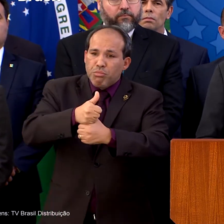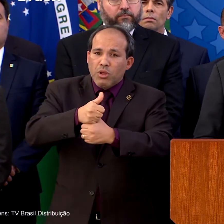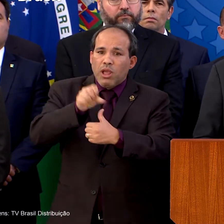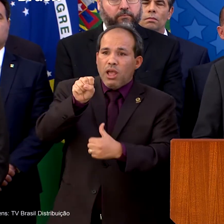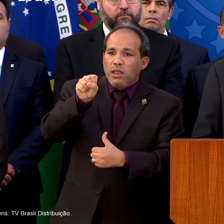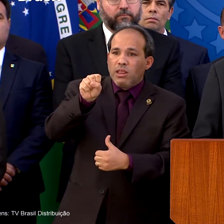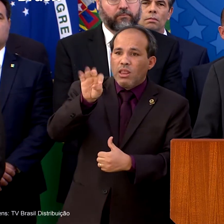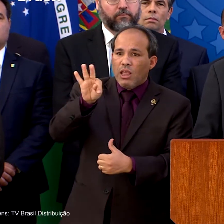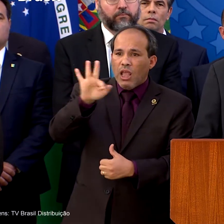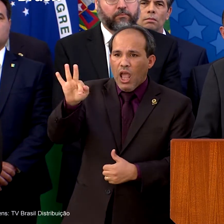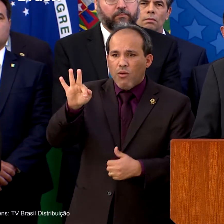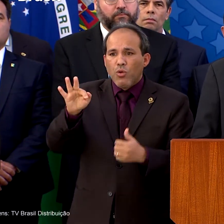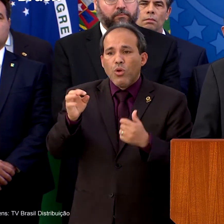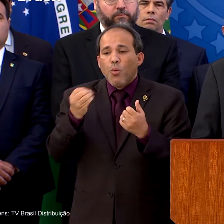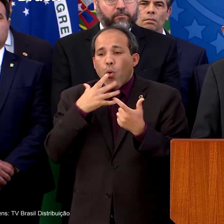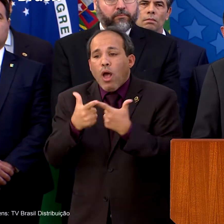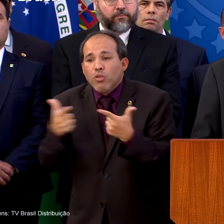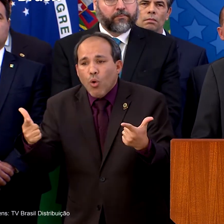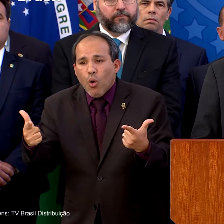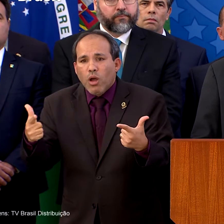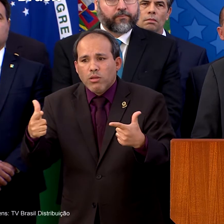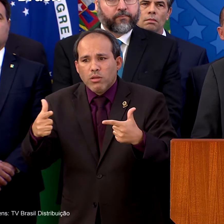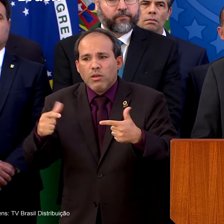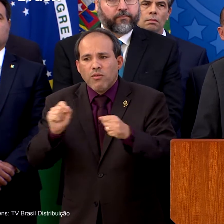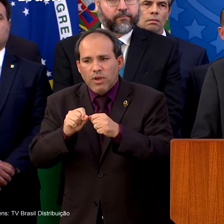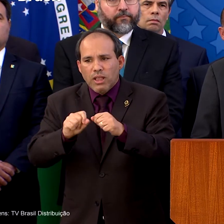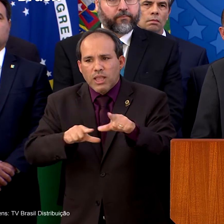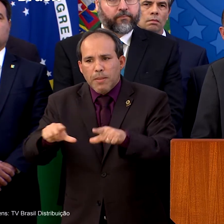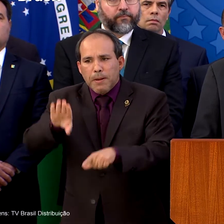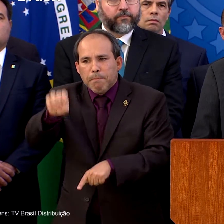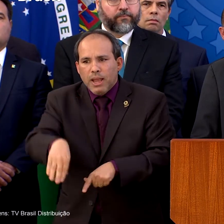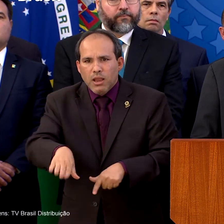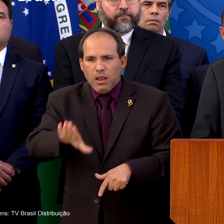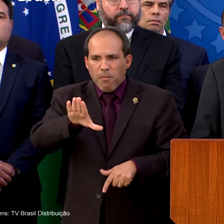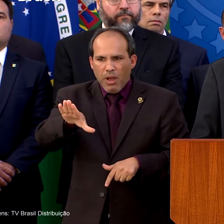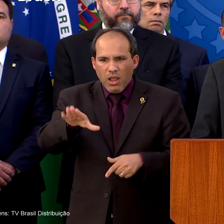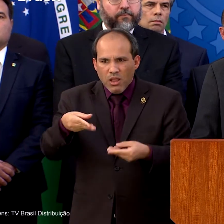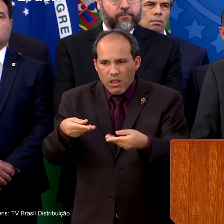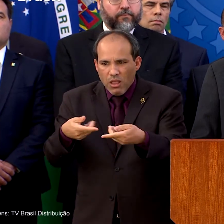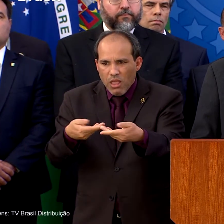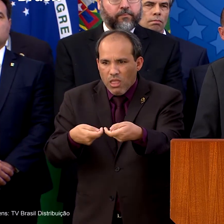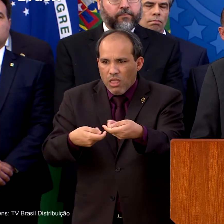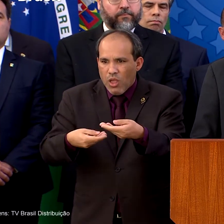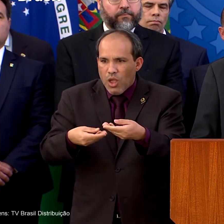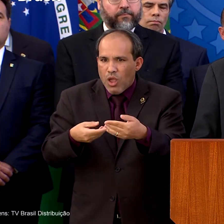fazer um bom trabalho é mas eu não troco